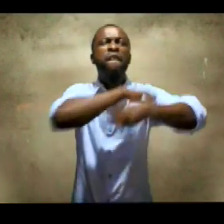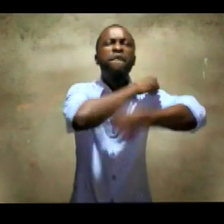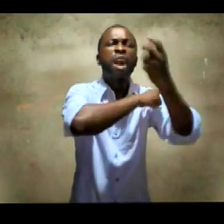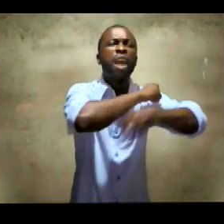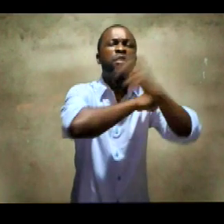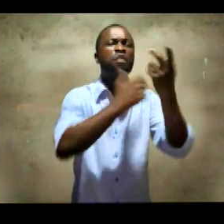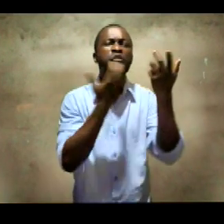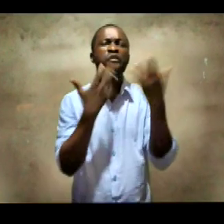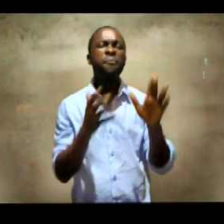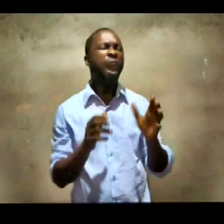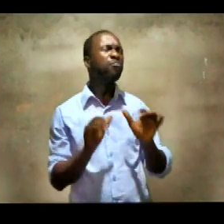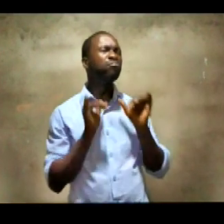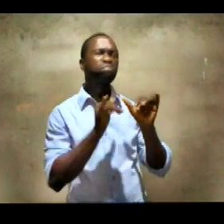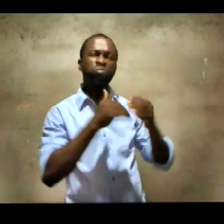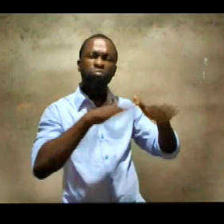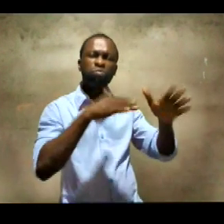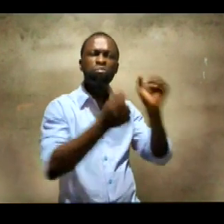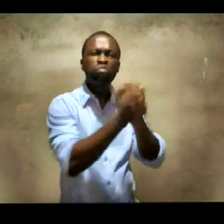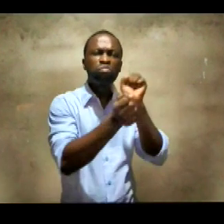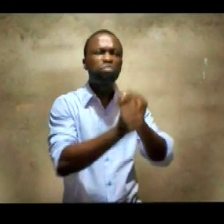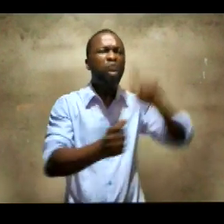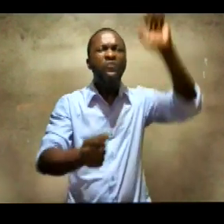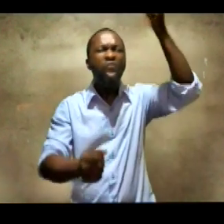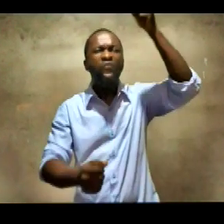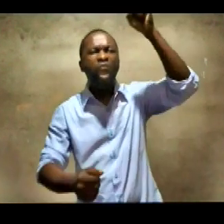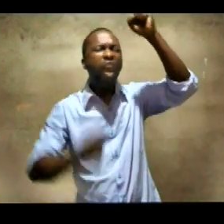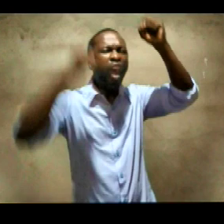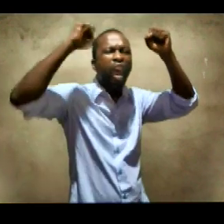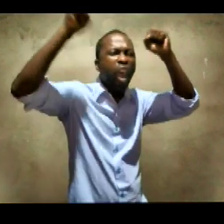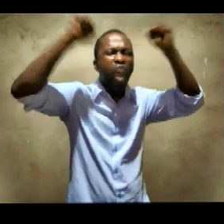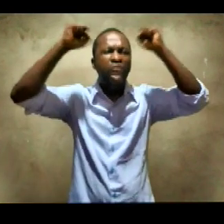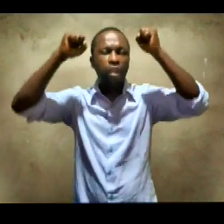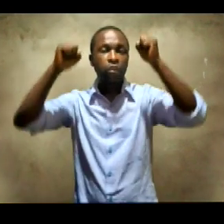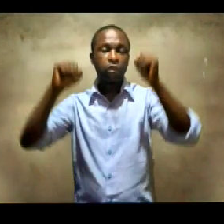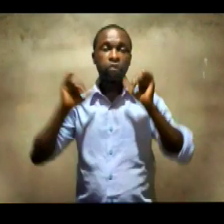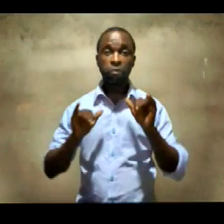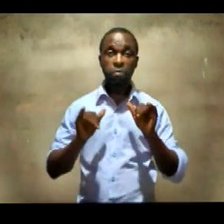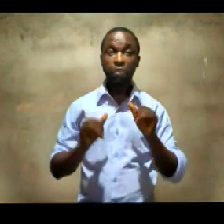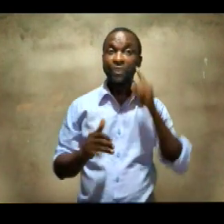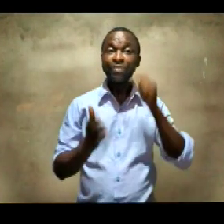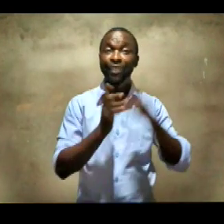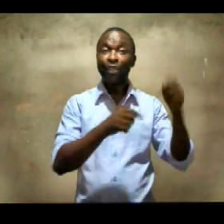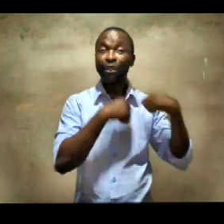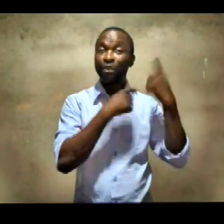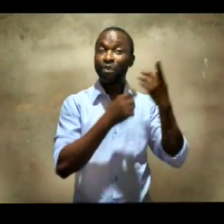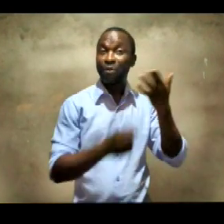aux vastes enquêtes sur des faits présumés de corruption, déclenchés après la démission en avril d'Abdelaziz